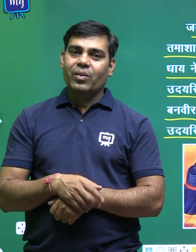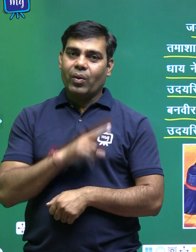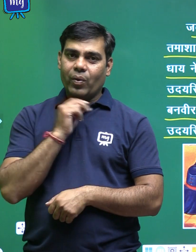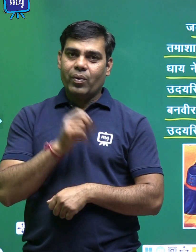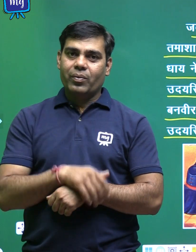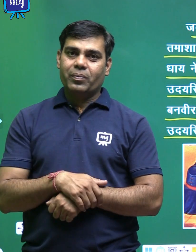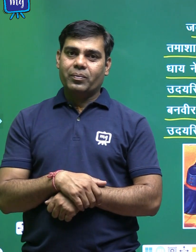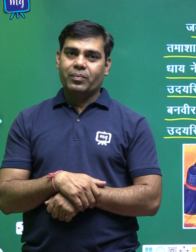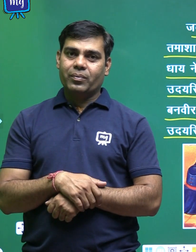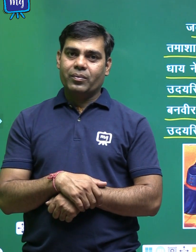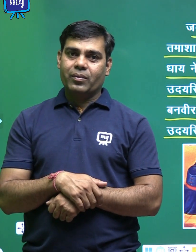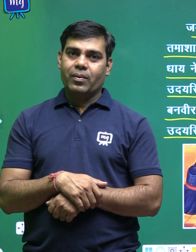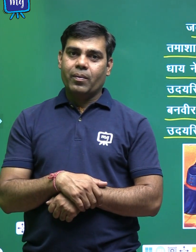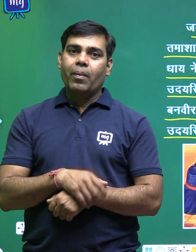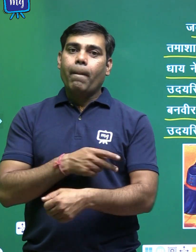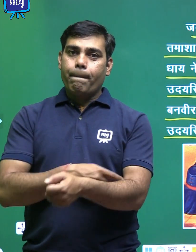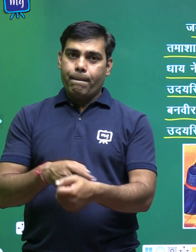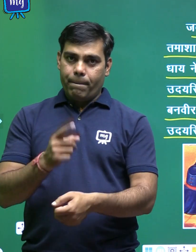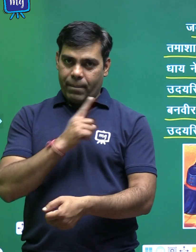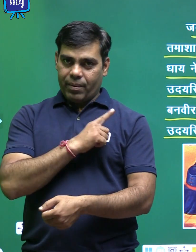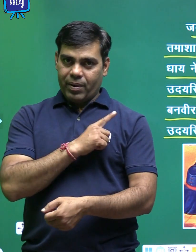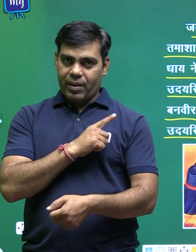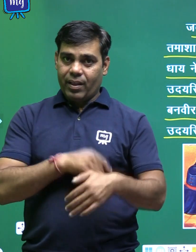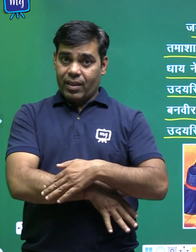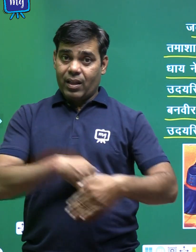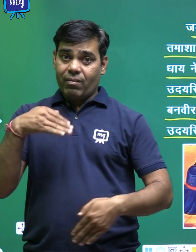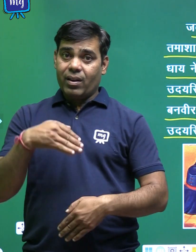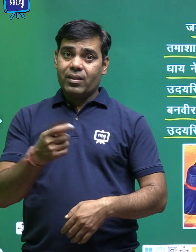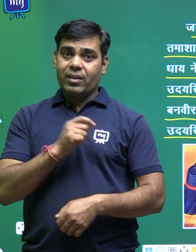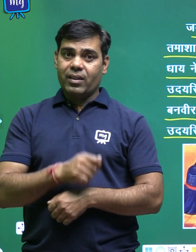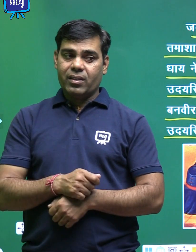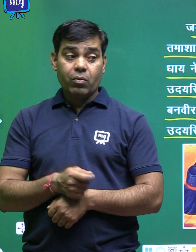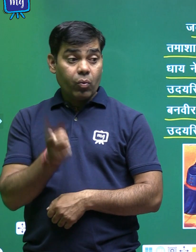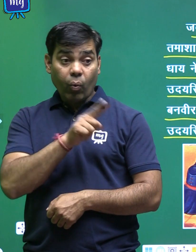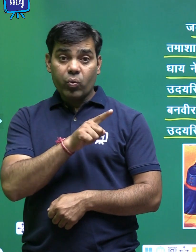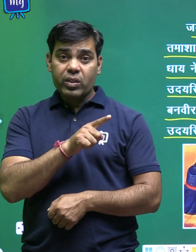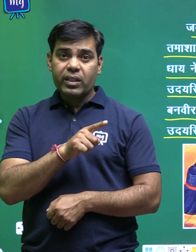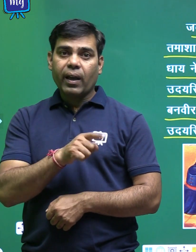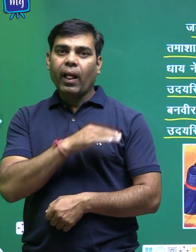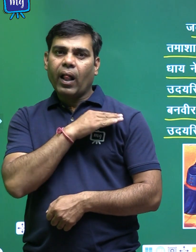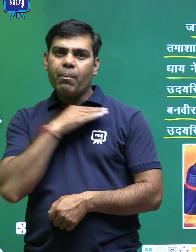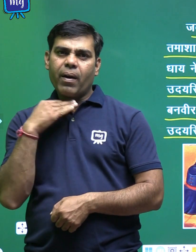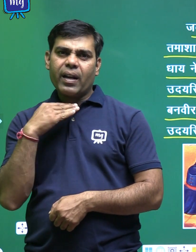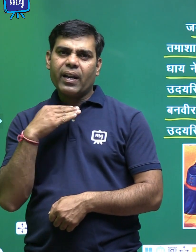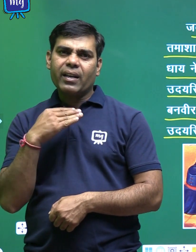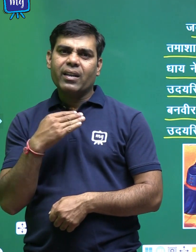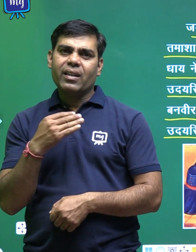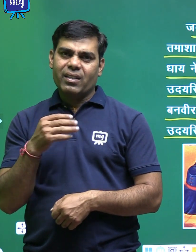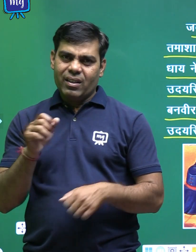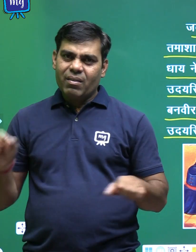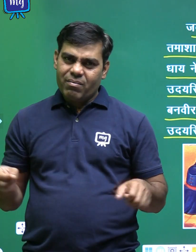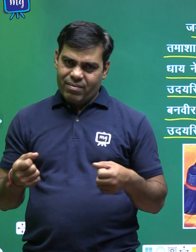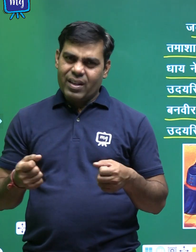और बनवीर तलवार से उसे मारने की कोशिश कर रहा